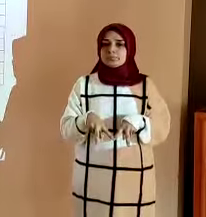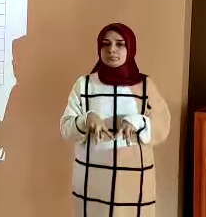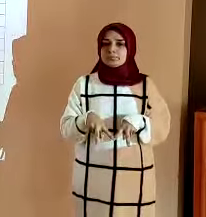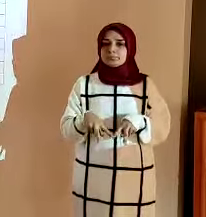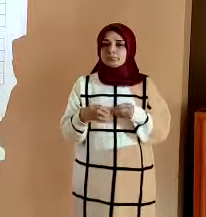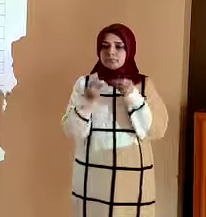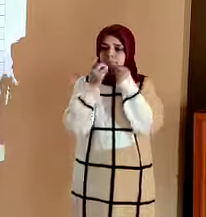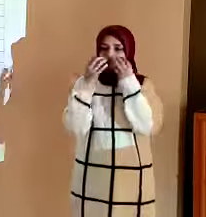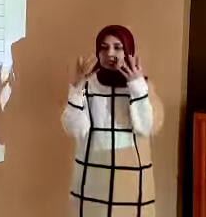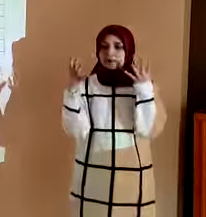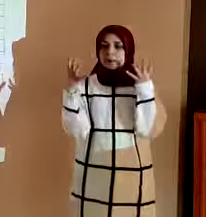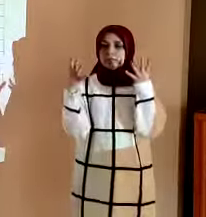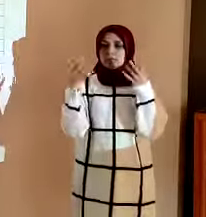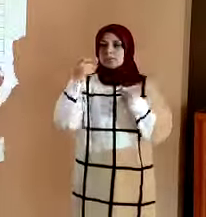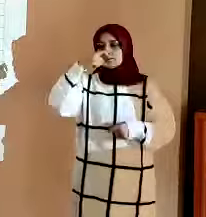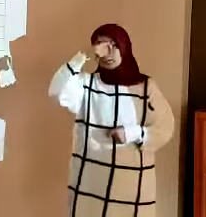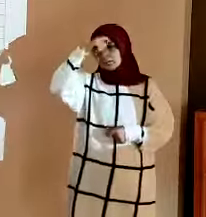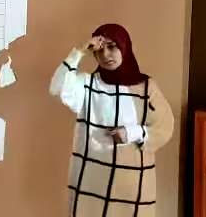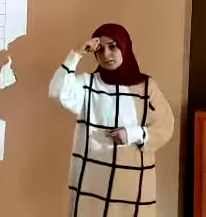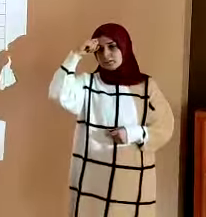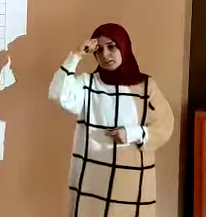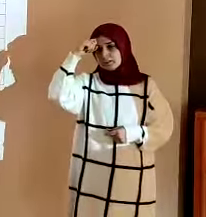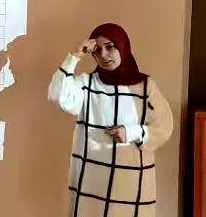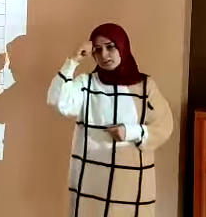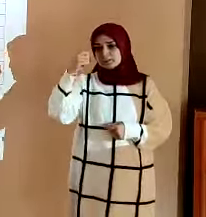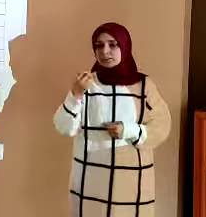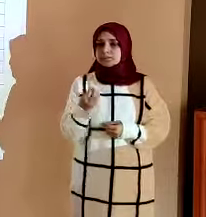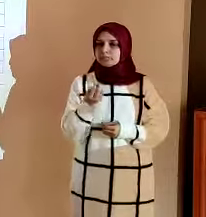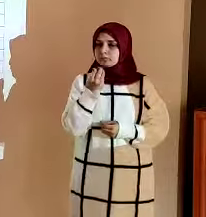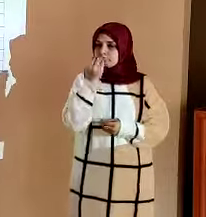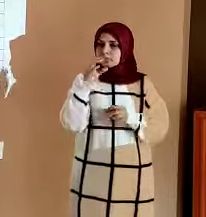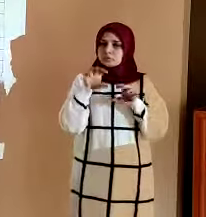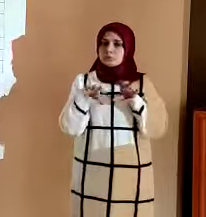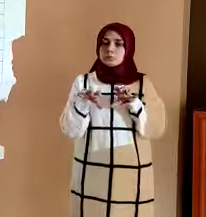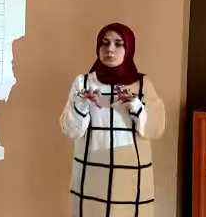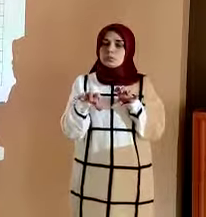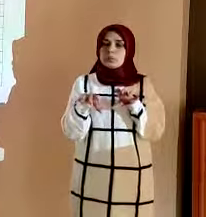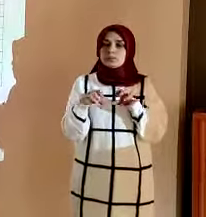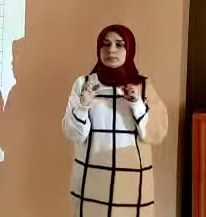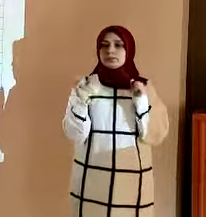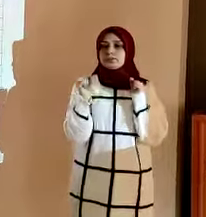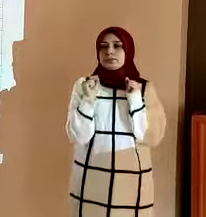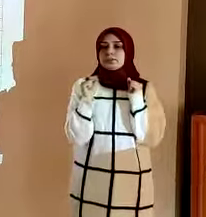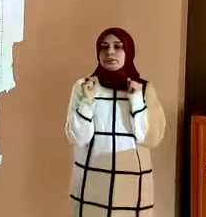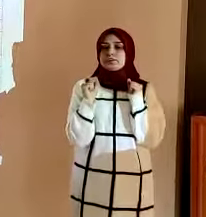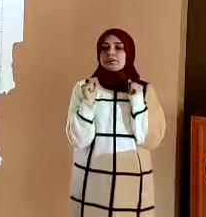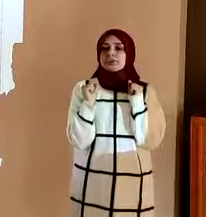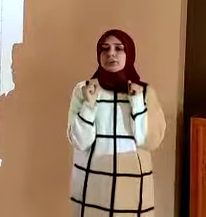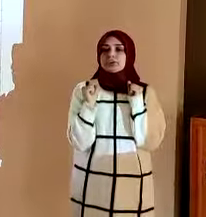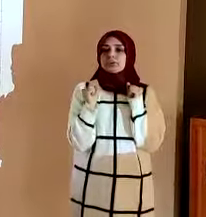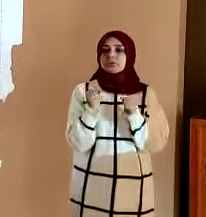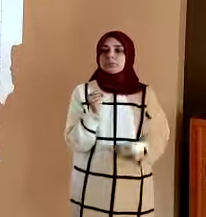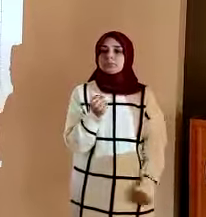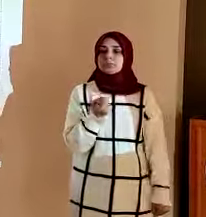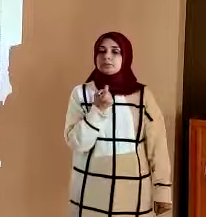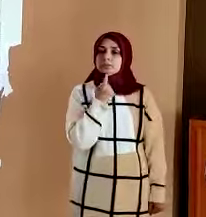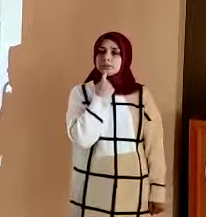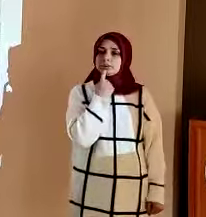mevsim, ilkbahar, yaz, sonbahar, kış,